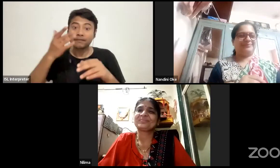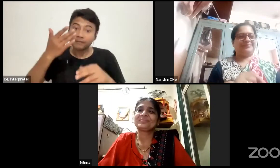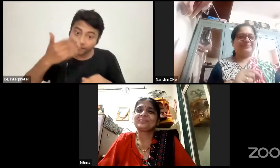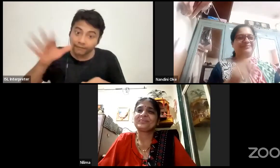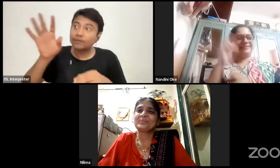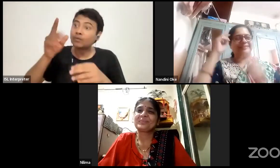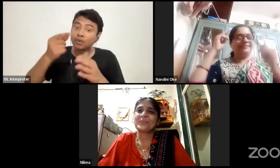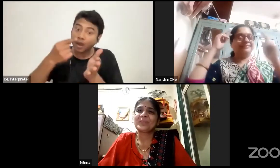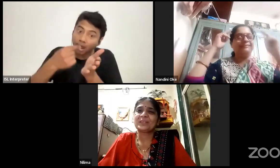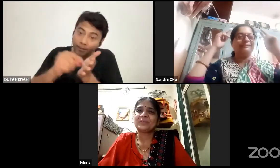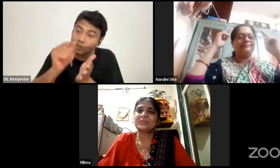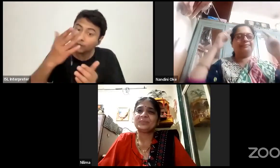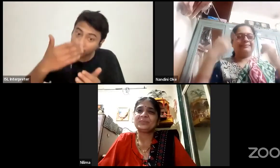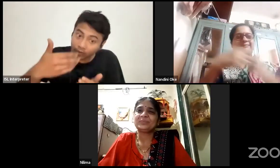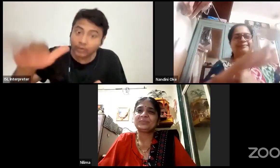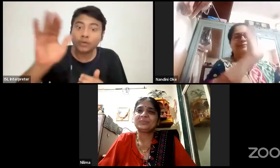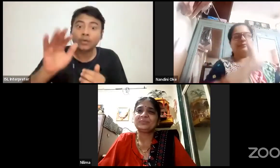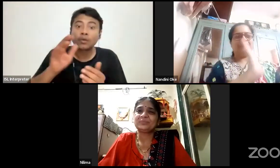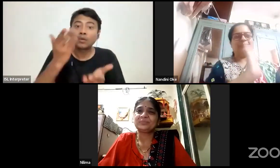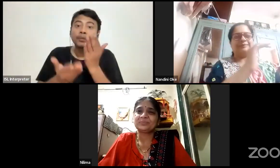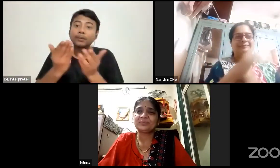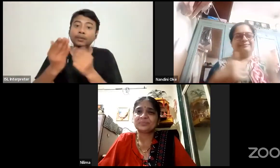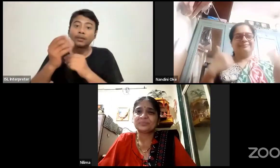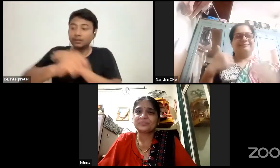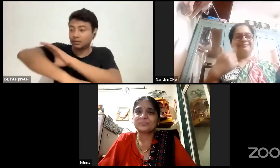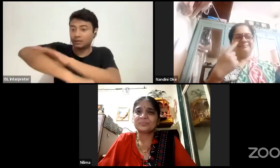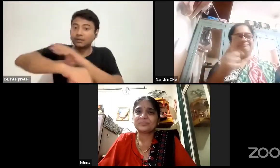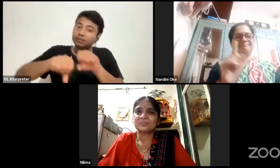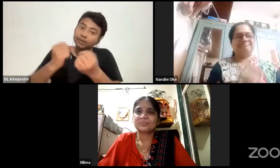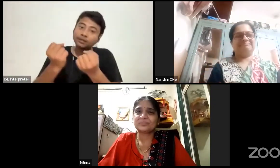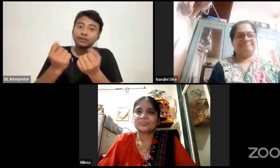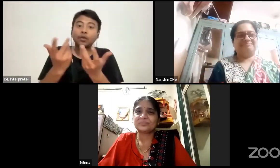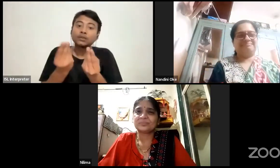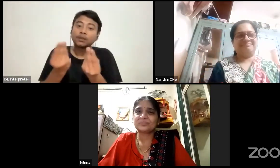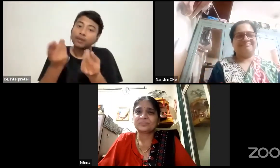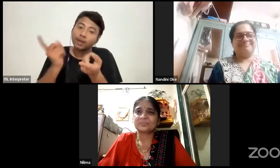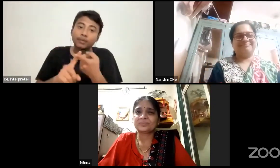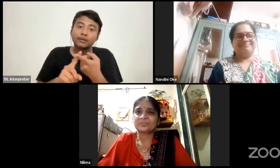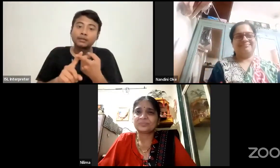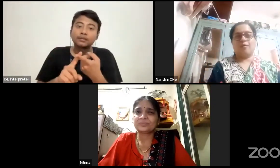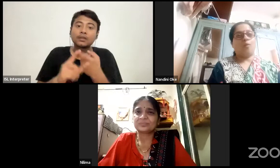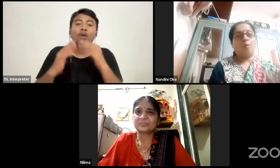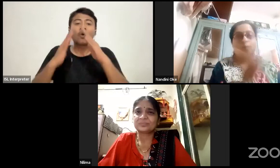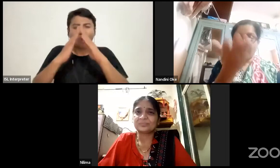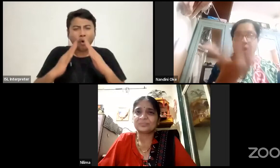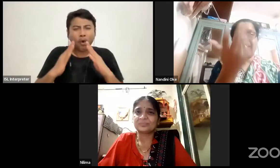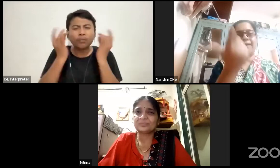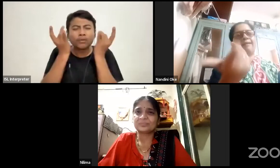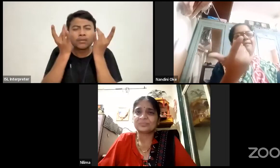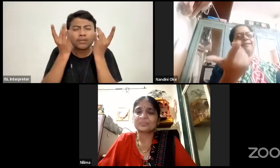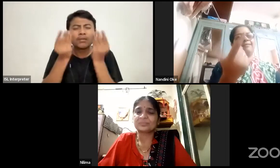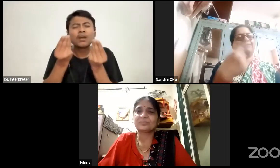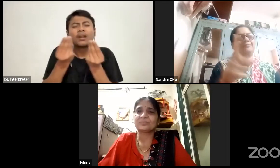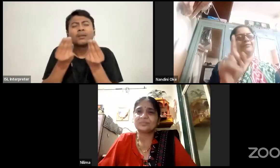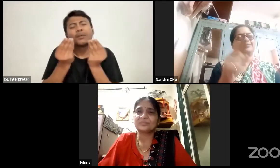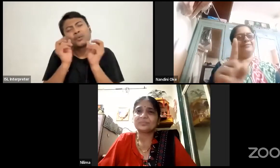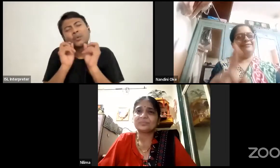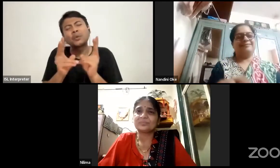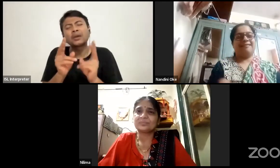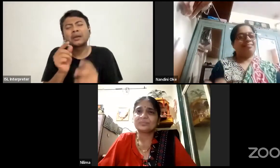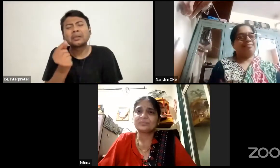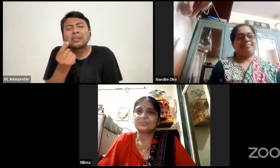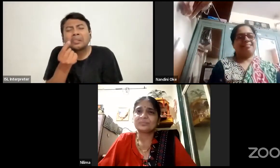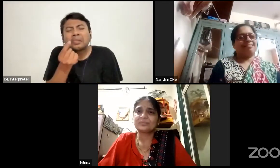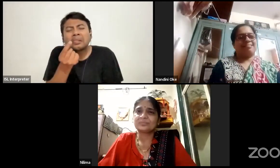योजना के सामने हम बहुत छोटे हैं। और यही वास्तव में श्रद्धा, आस्था, प्रेम, यही है